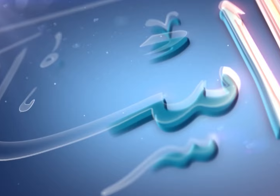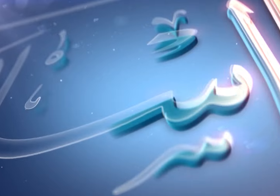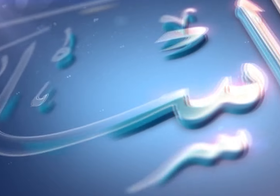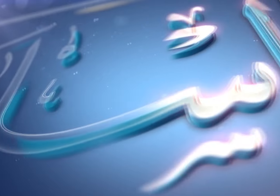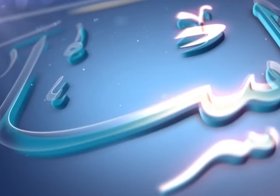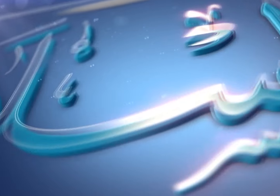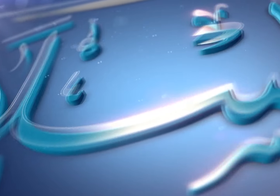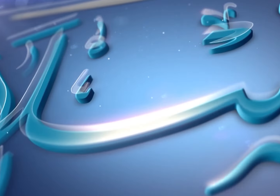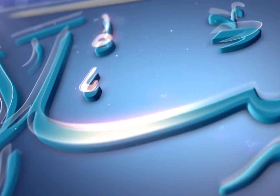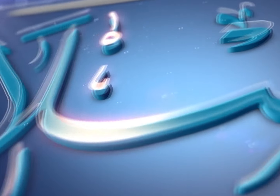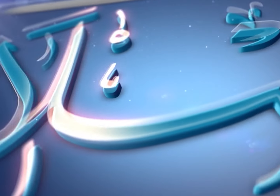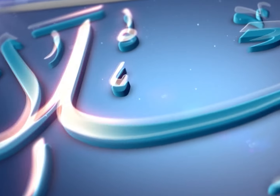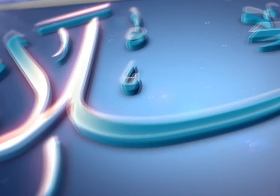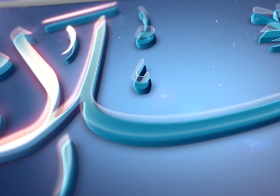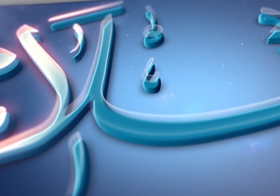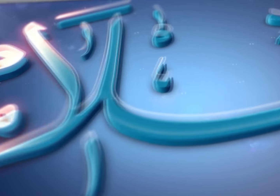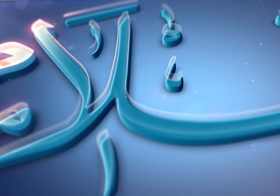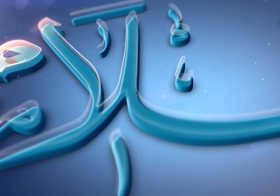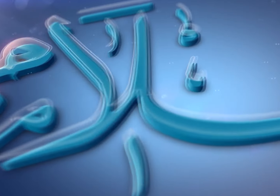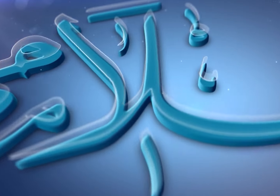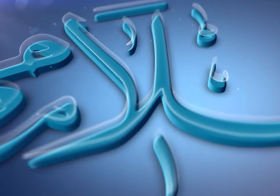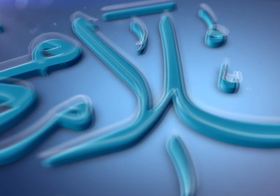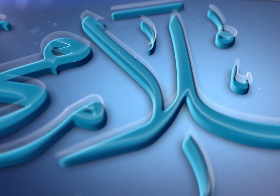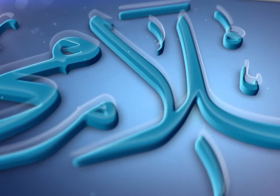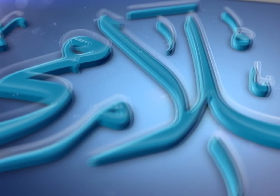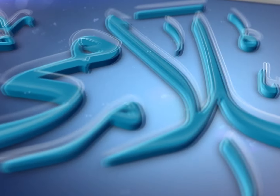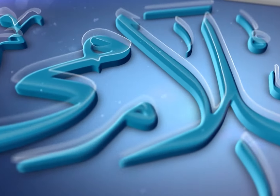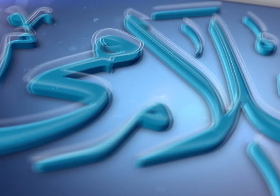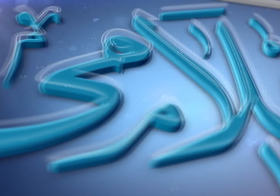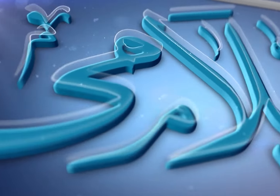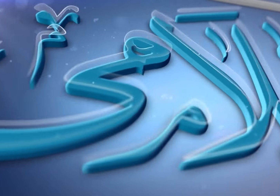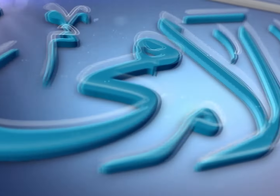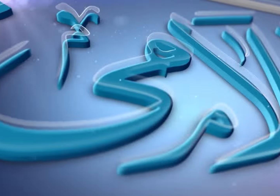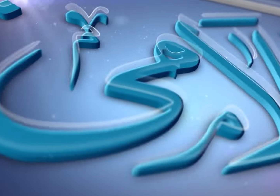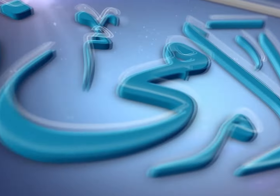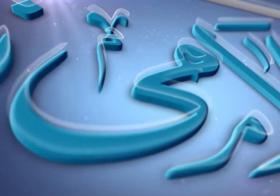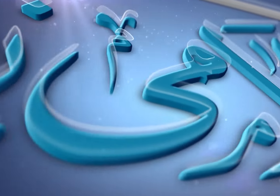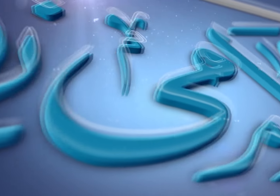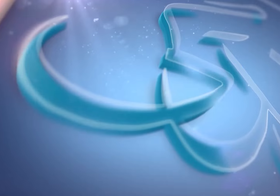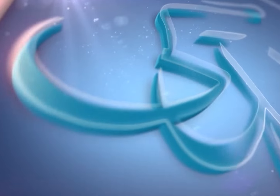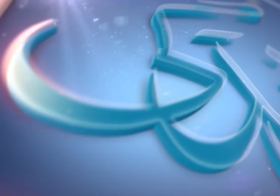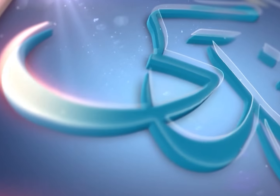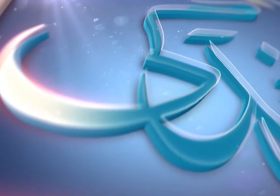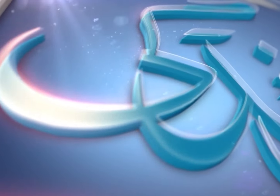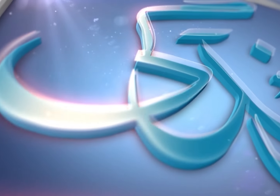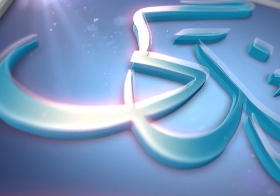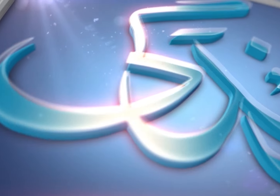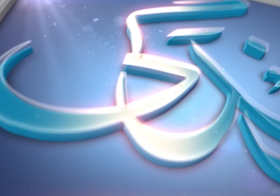میری زندگی کا مقصد تیرے دین کی سر فرازی میسی لیے